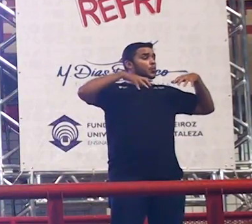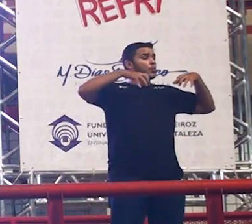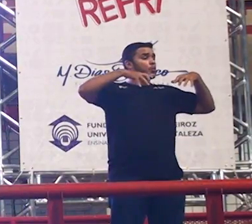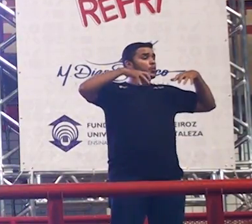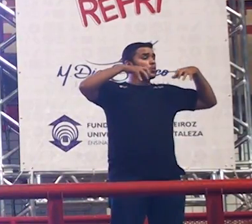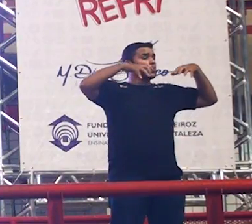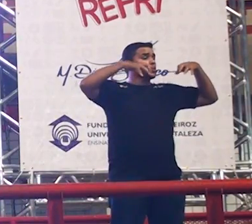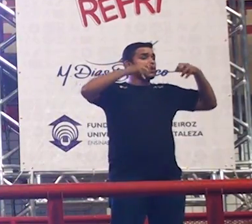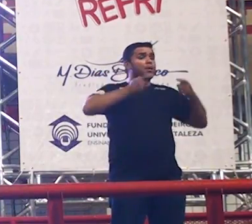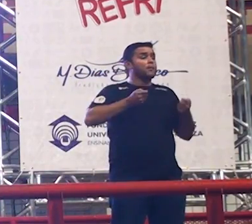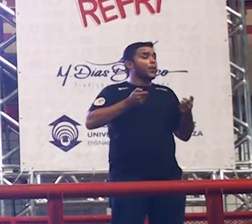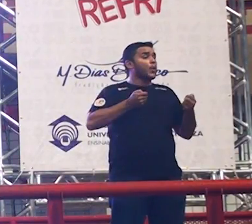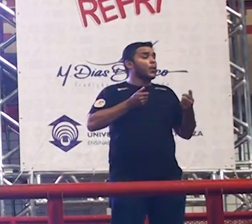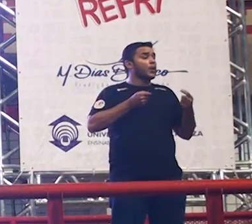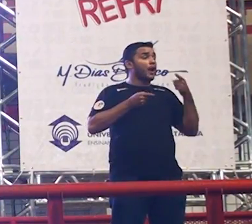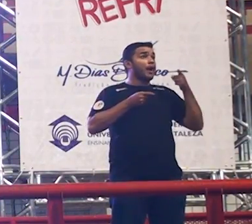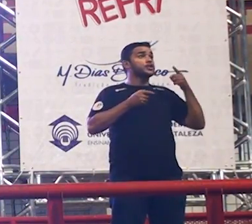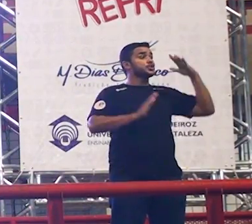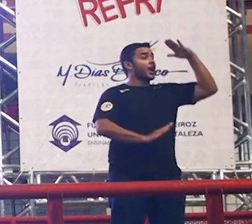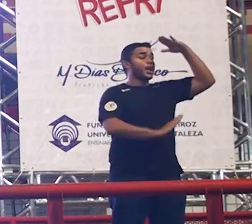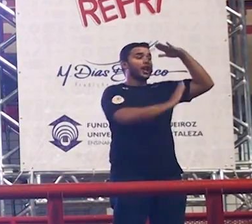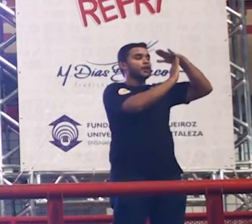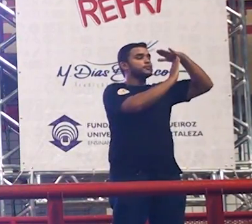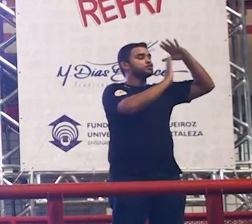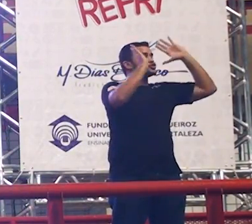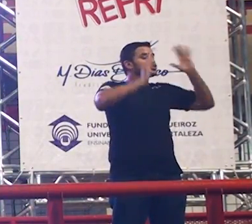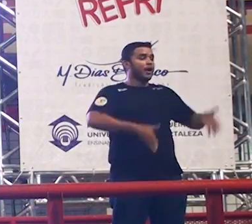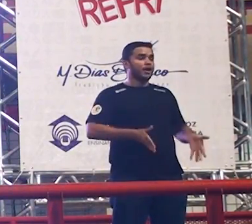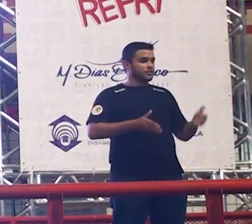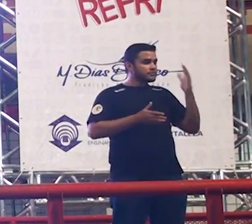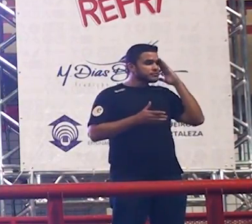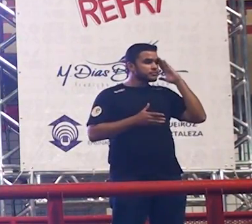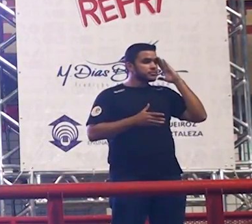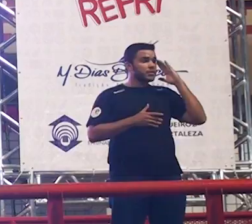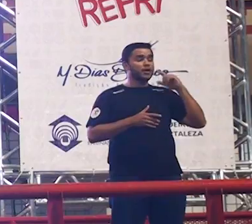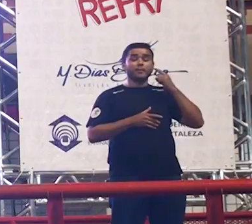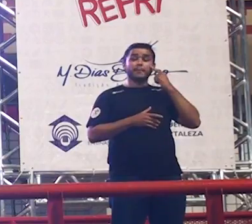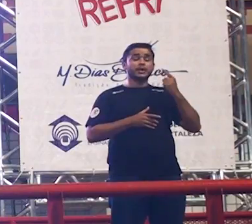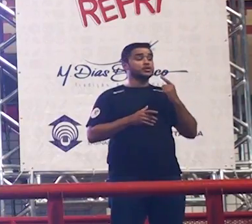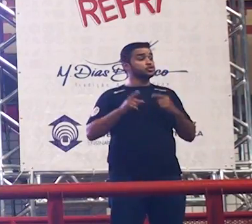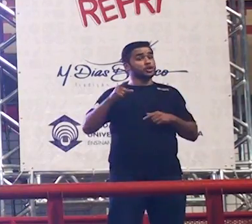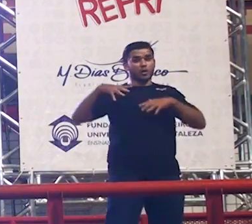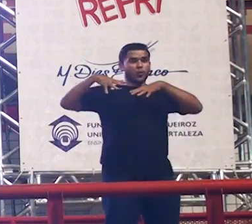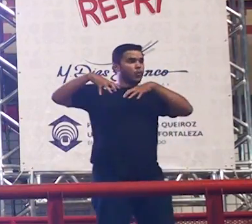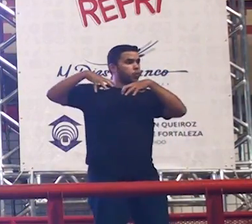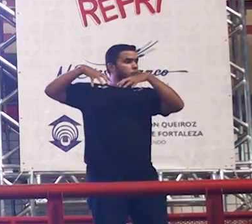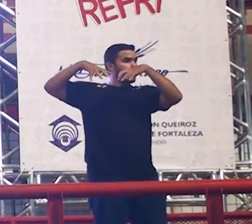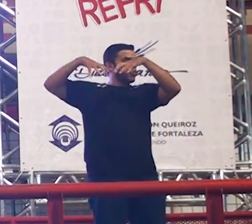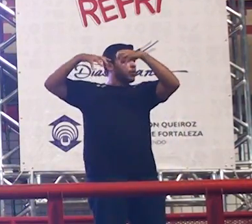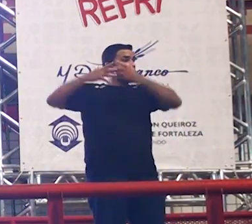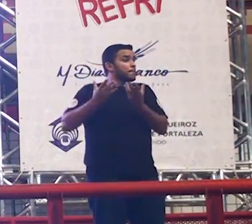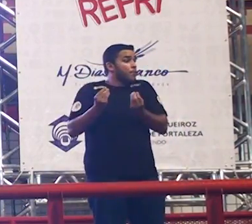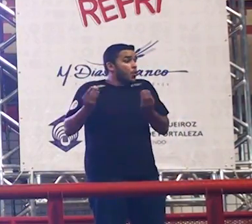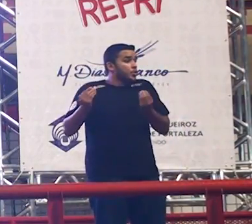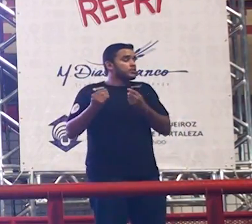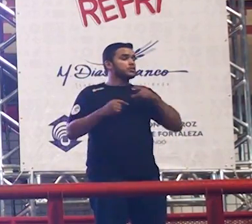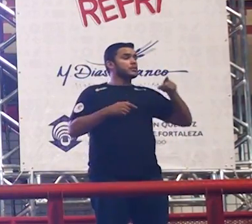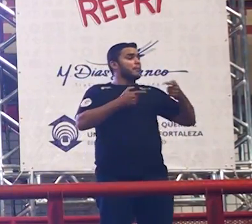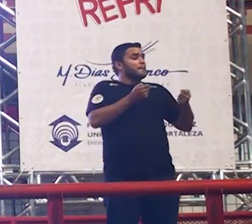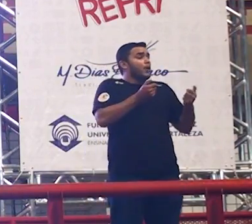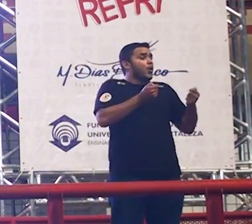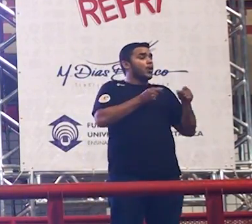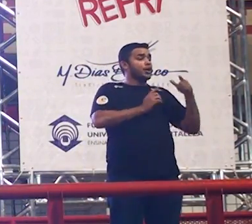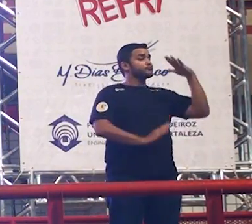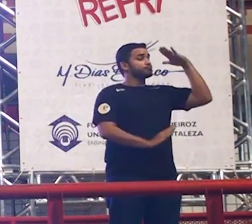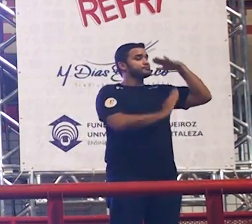preci. Em A, a umidade está subindo, ele está segurando. Em B eu já tenho precipitações. Guardou?